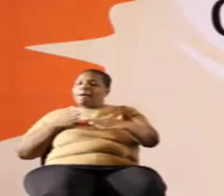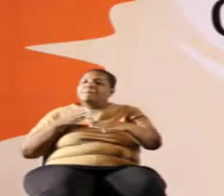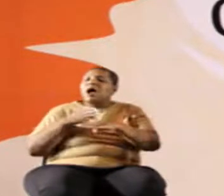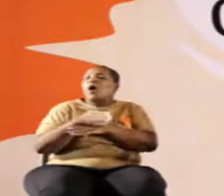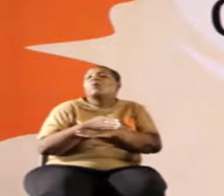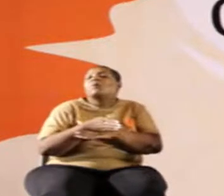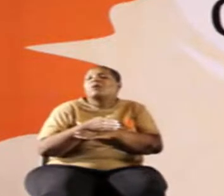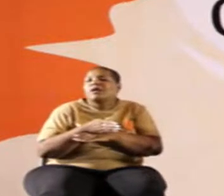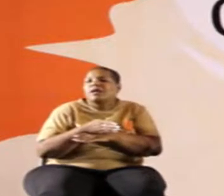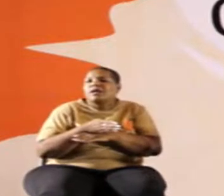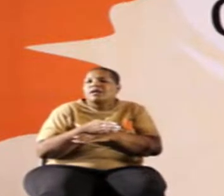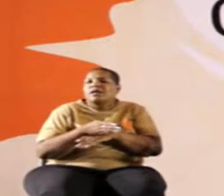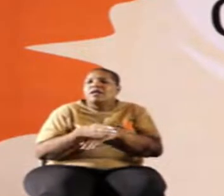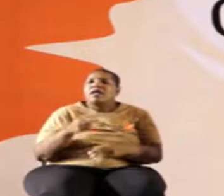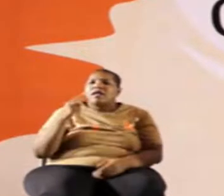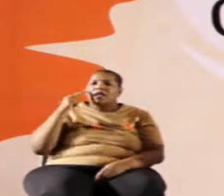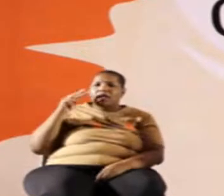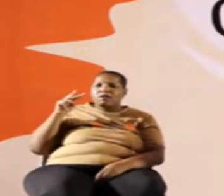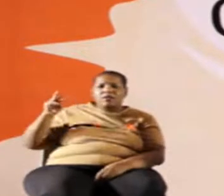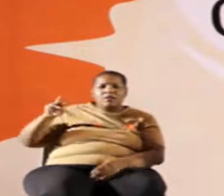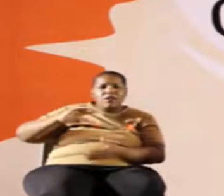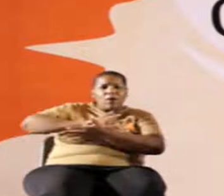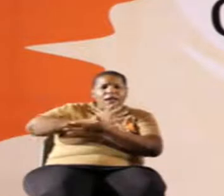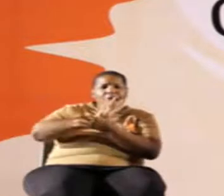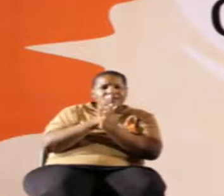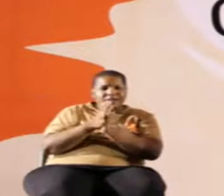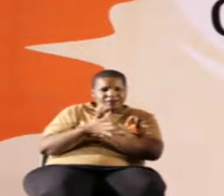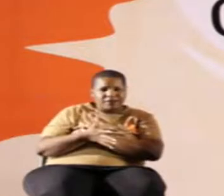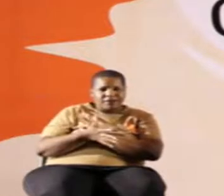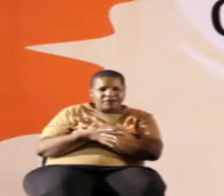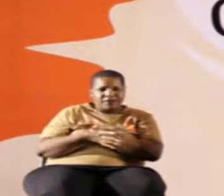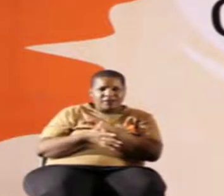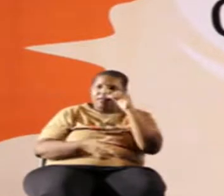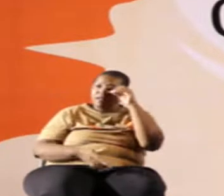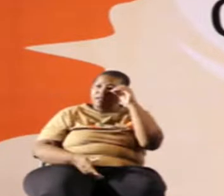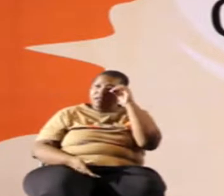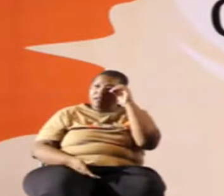isso. Com aquela visão racista, né,